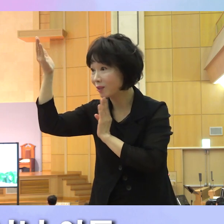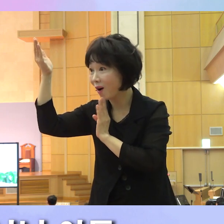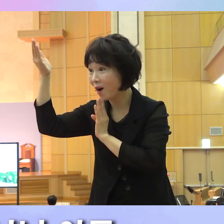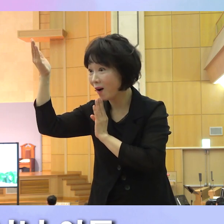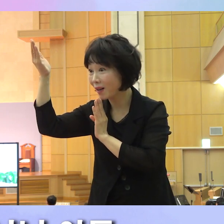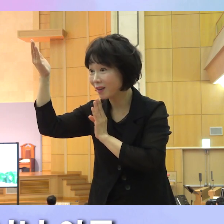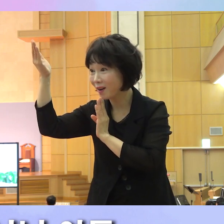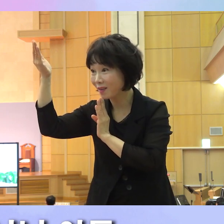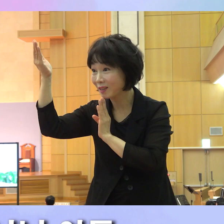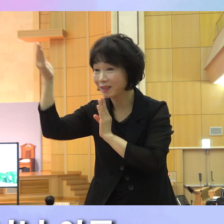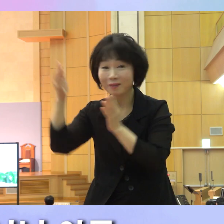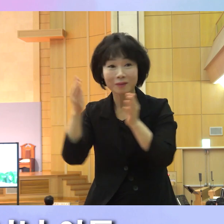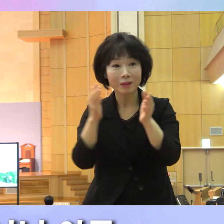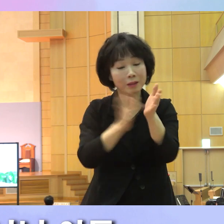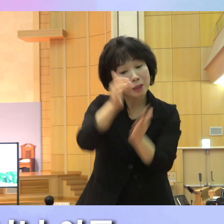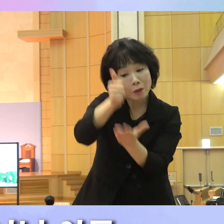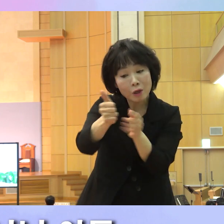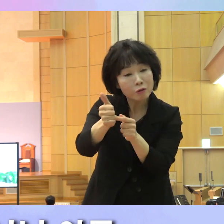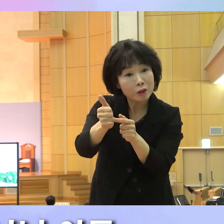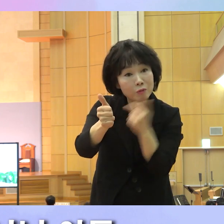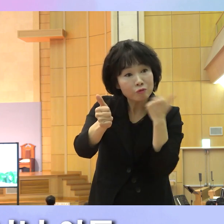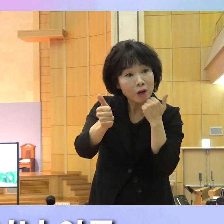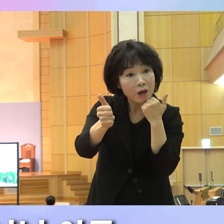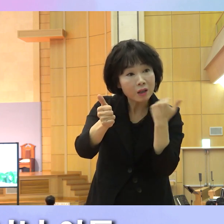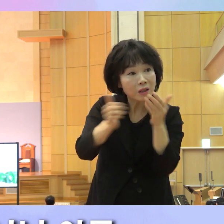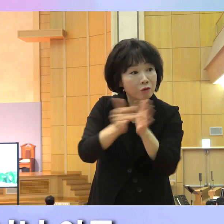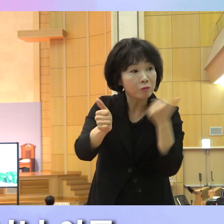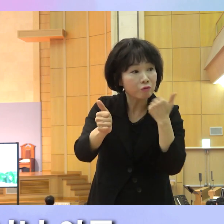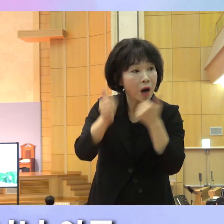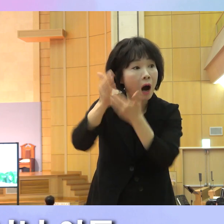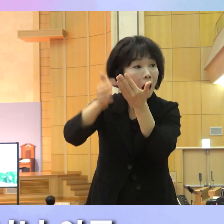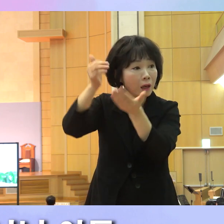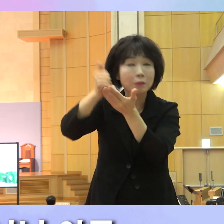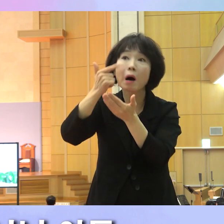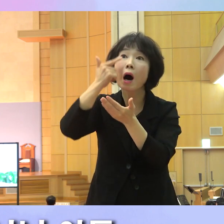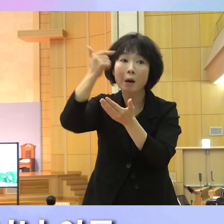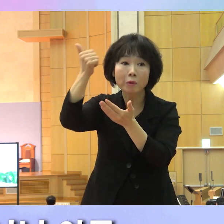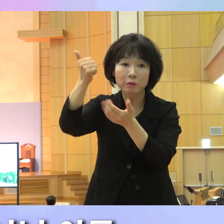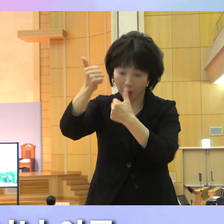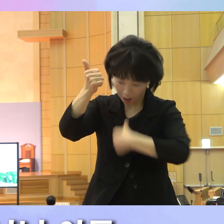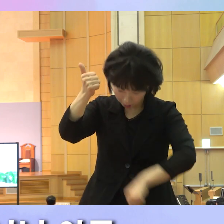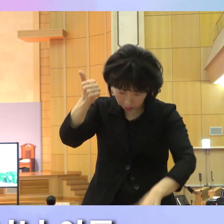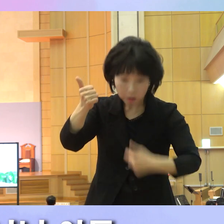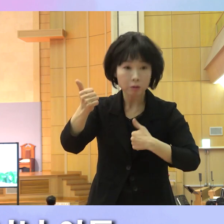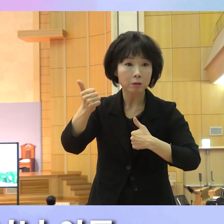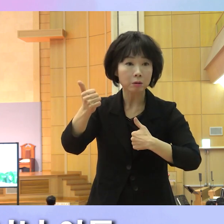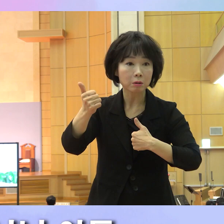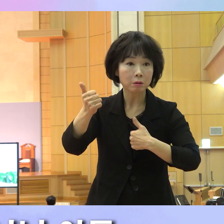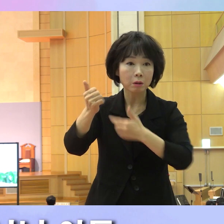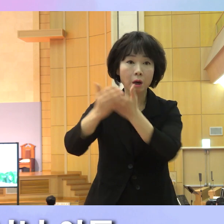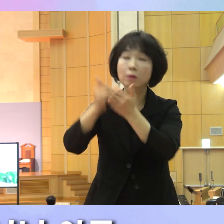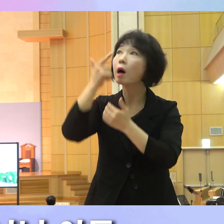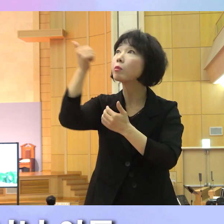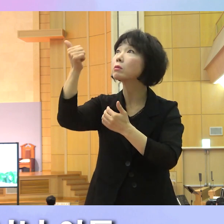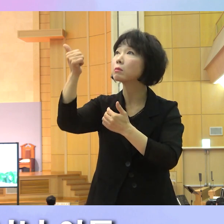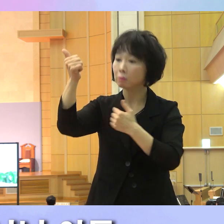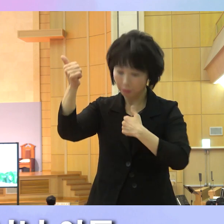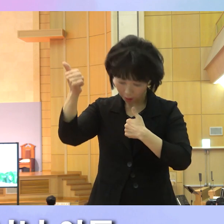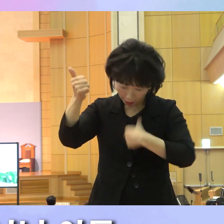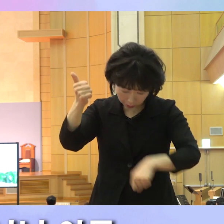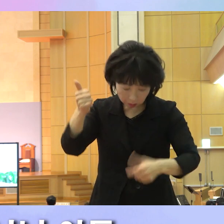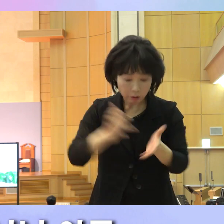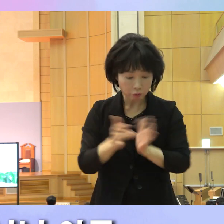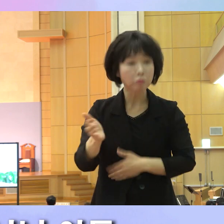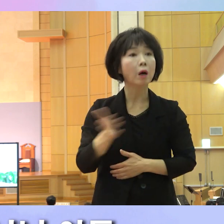예수님을 가리켜서 살아계신 하나님의 아들이라고 하는 이 말씀이 무슨 뜻인지를